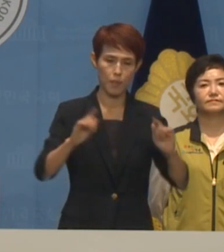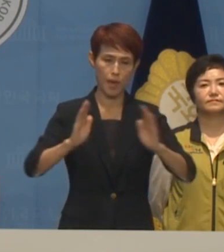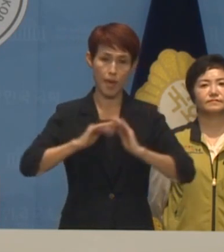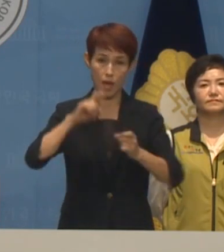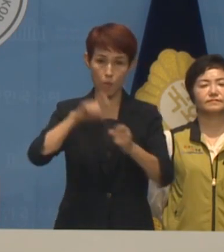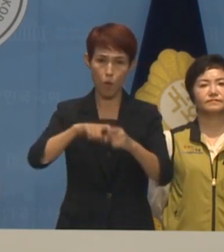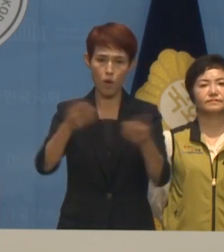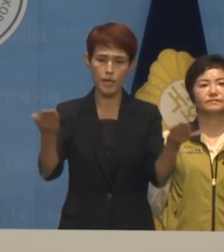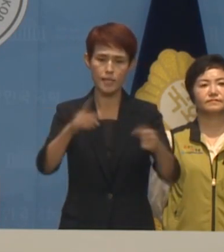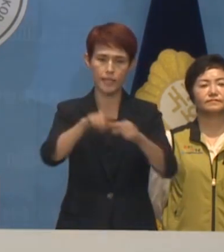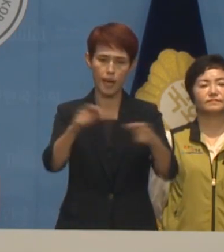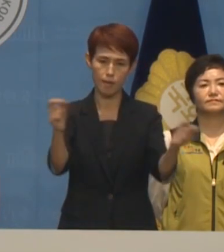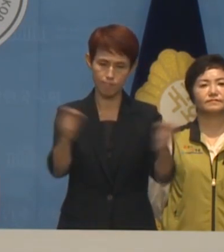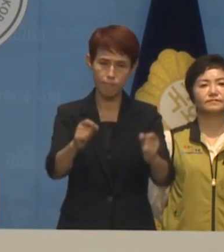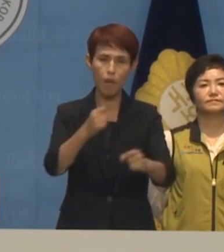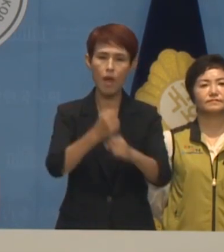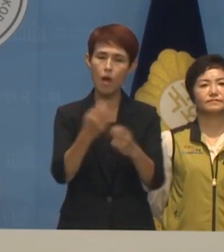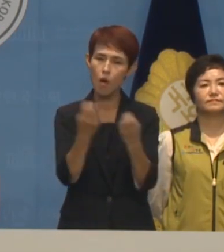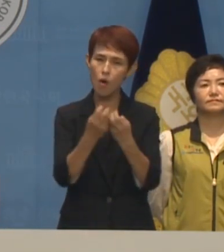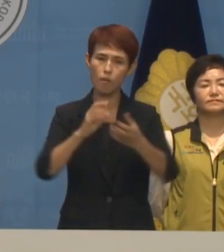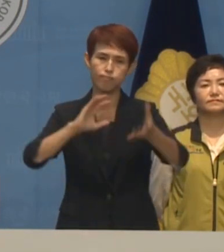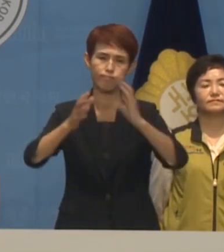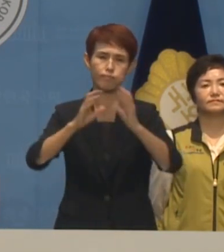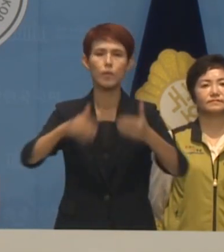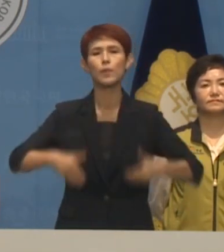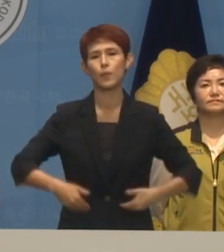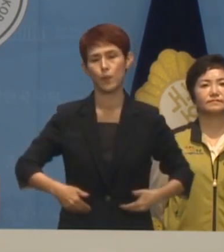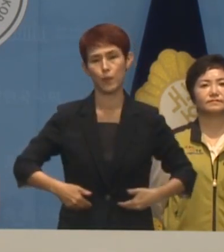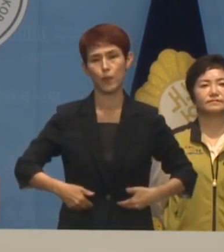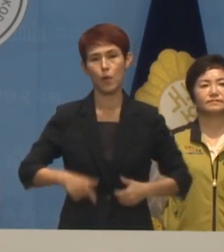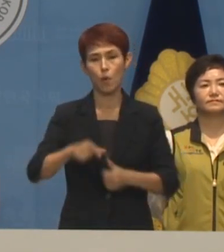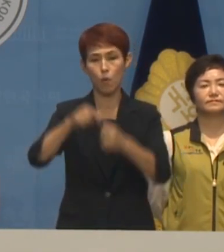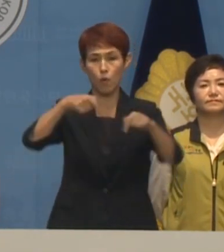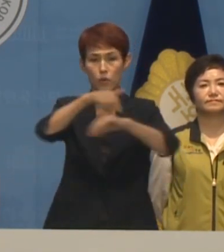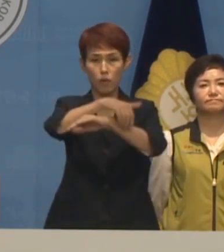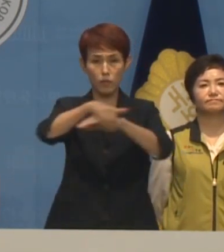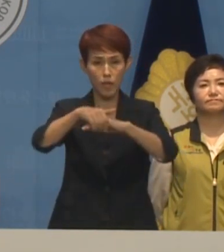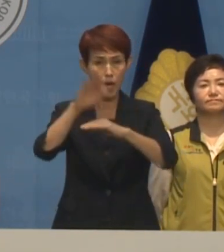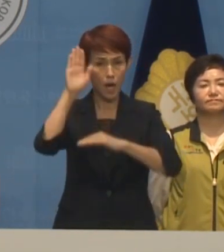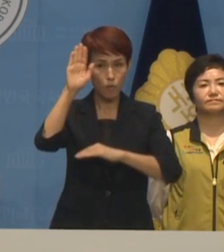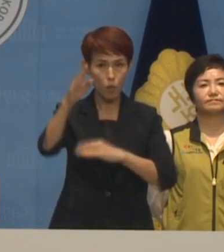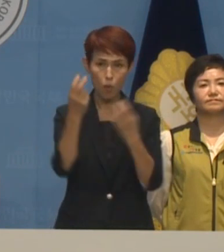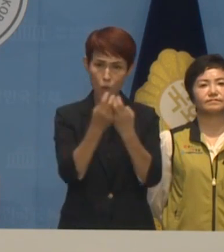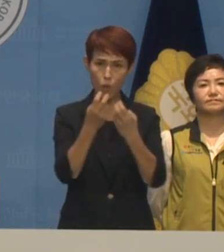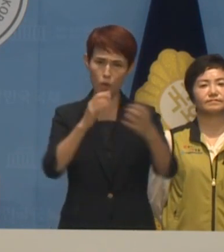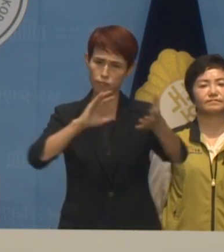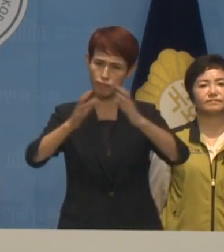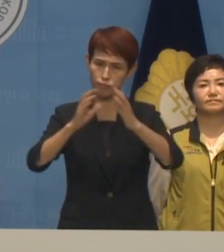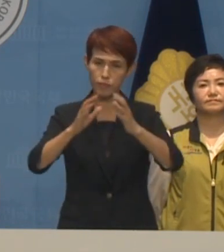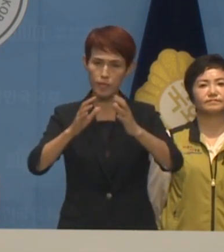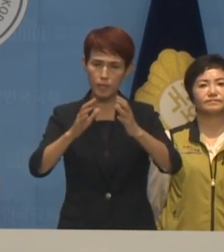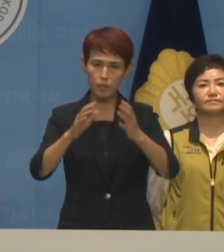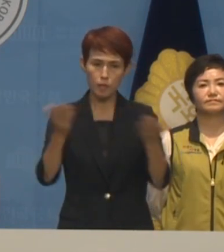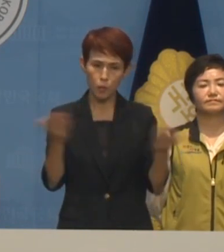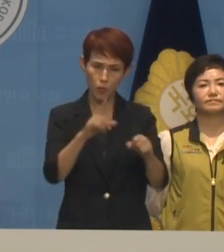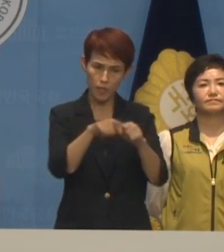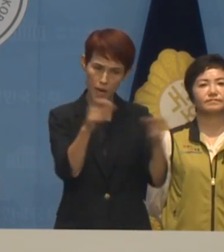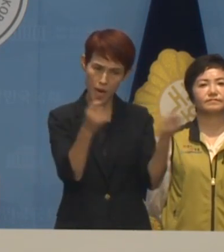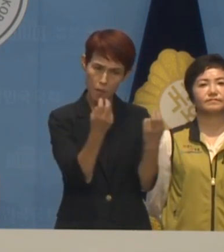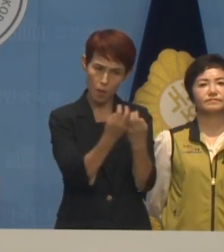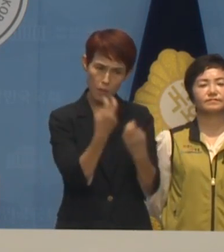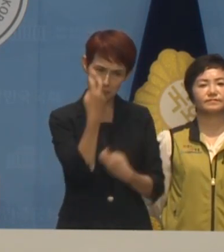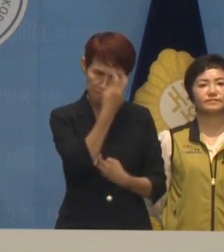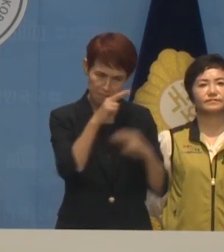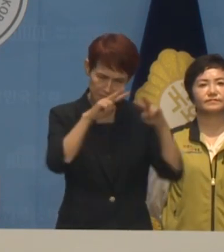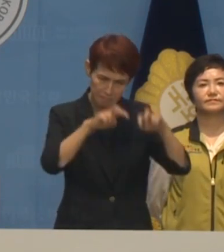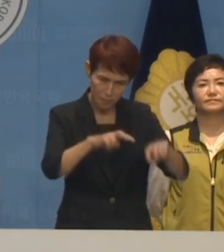사항을 논의할 수 있도록 근거를 마련하여 고용정책의 방향성 논의 시 노동시간 단축 현황을 분석, 평가하고 정책